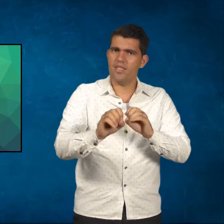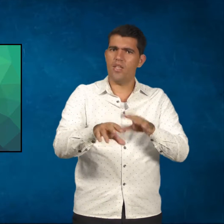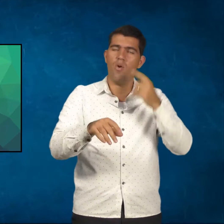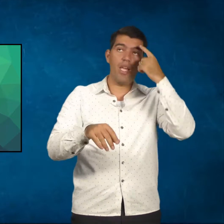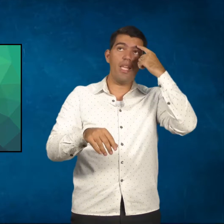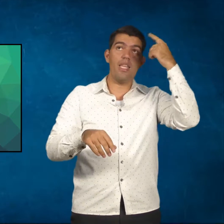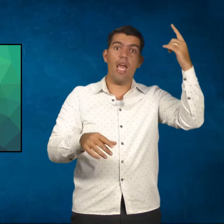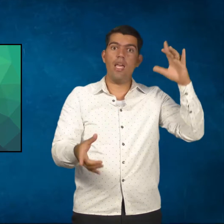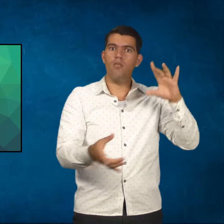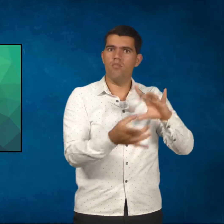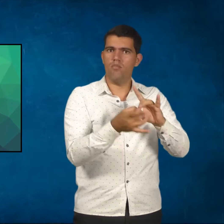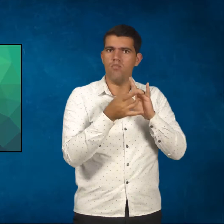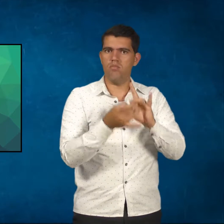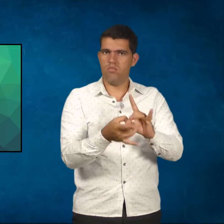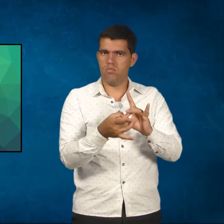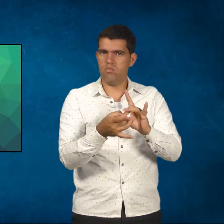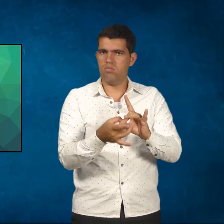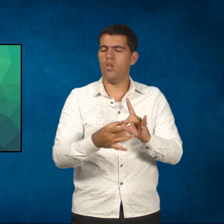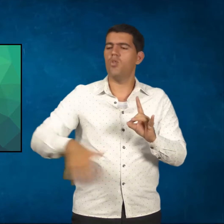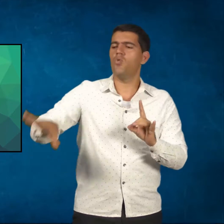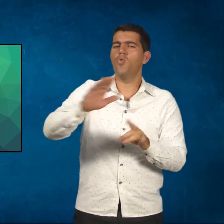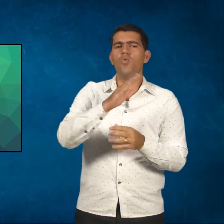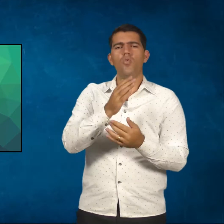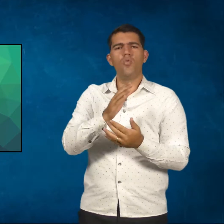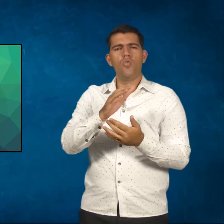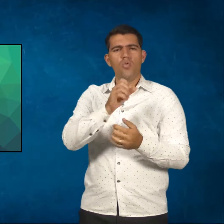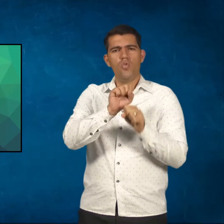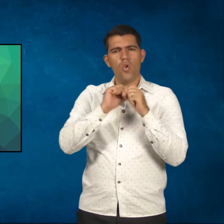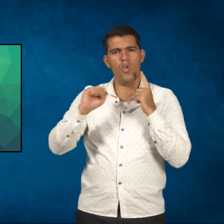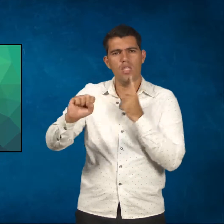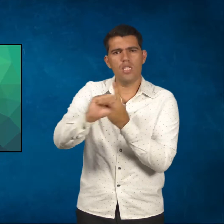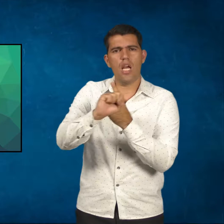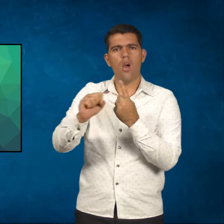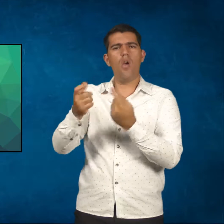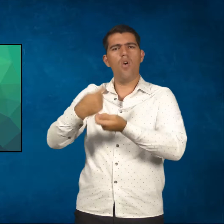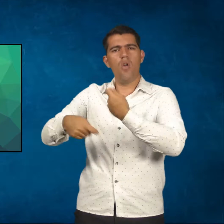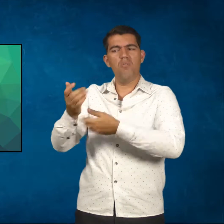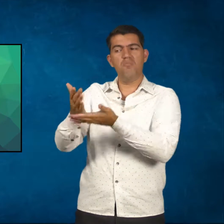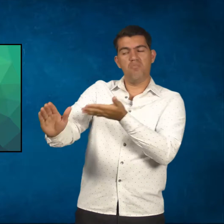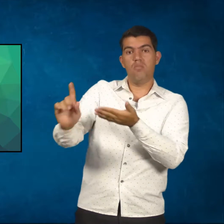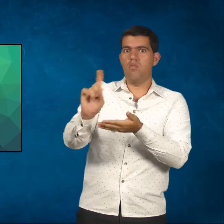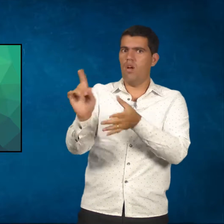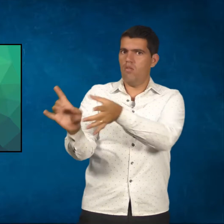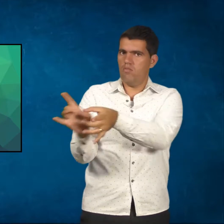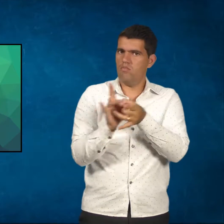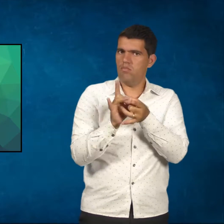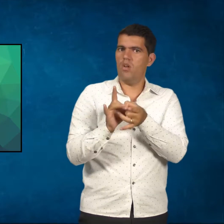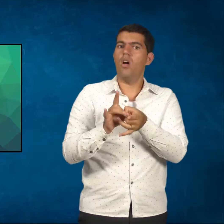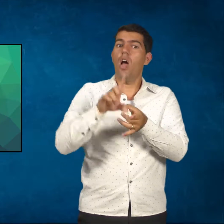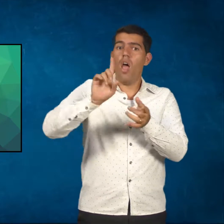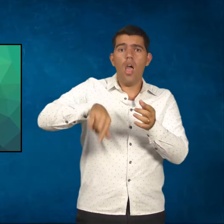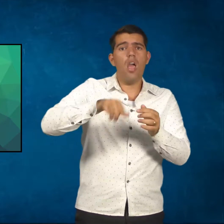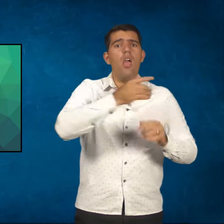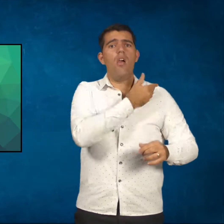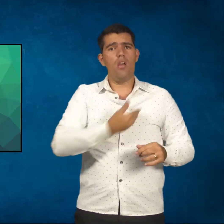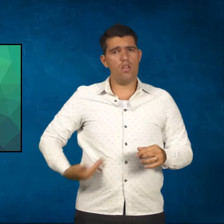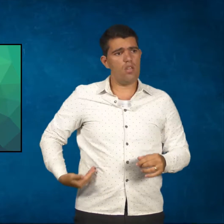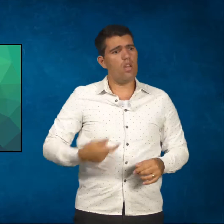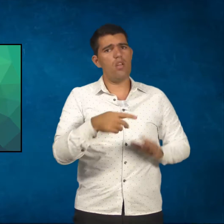de redução da exclusão econômica e social, é dever do Estado e é também um direito de